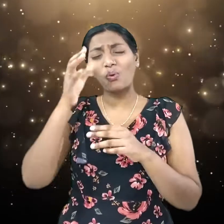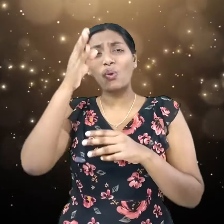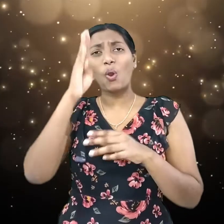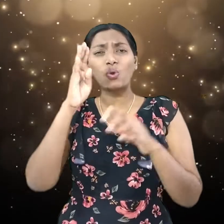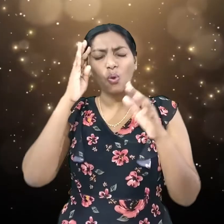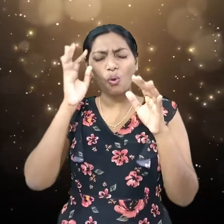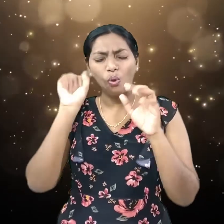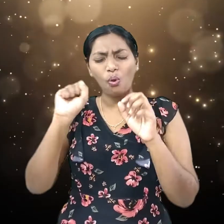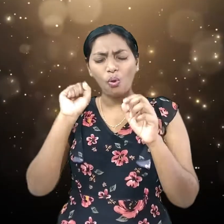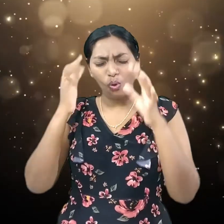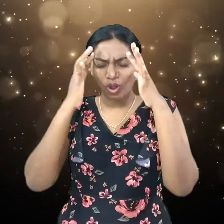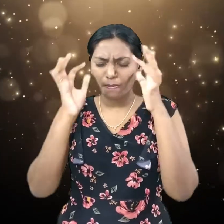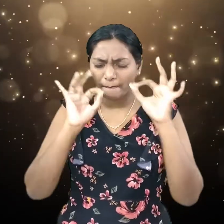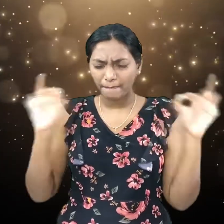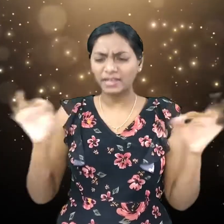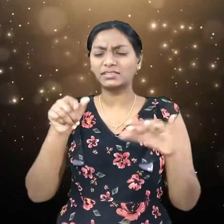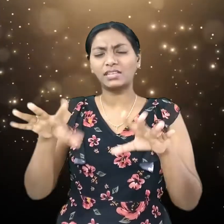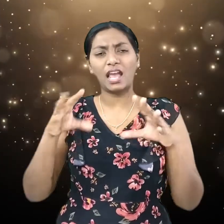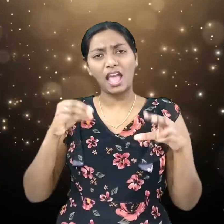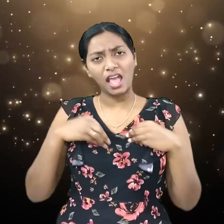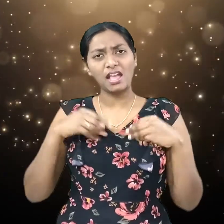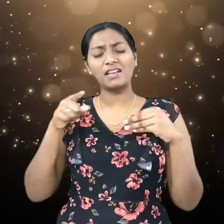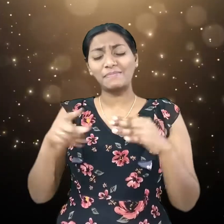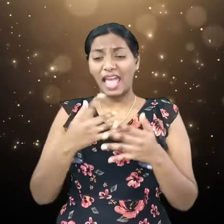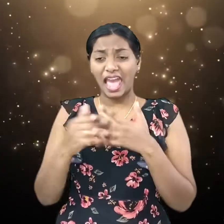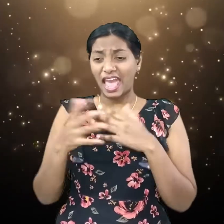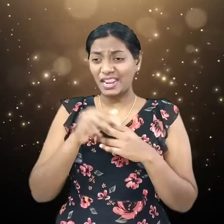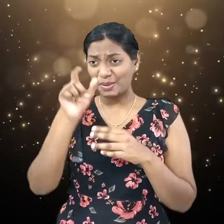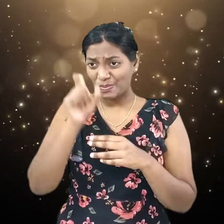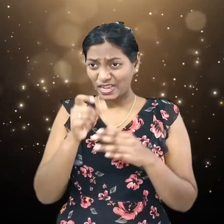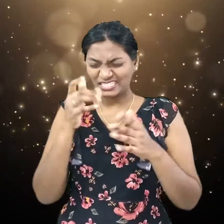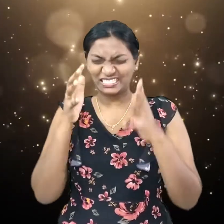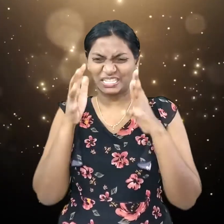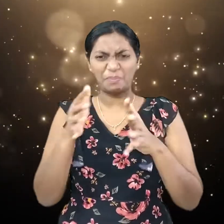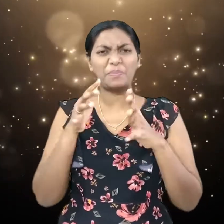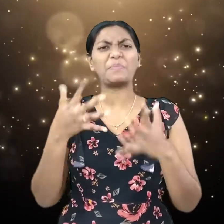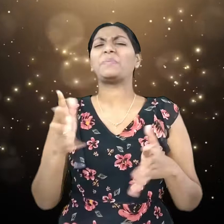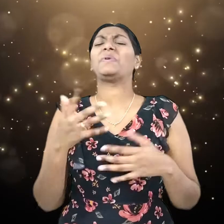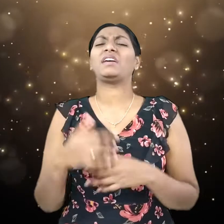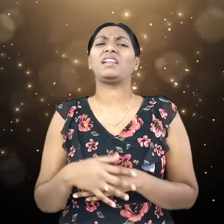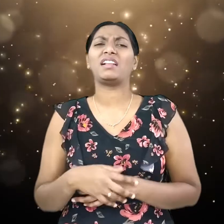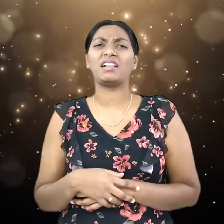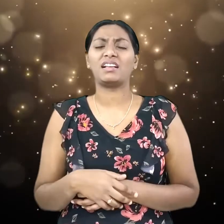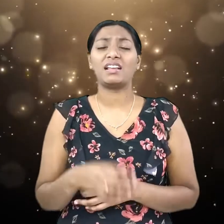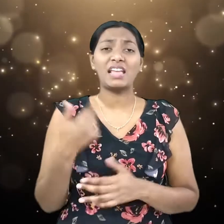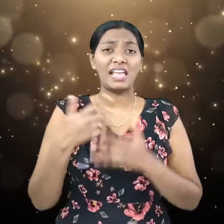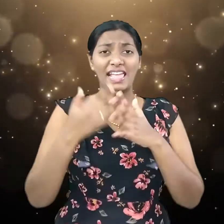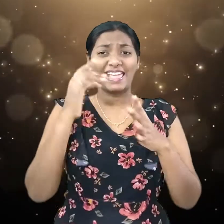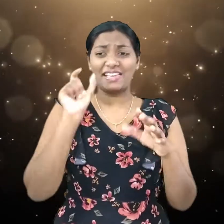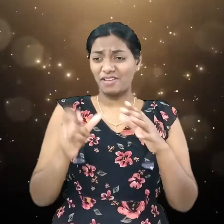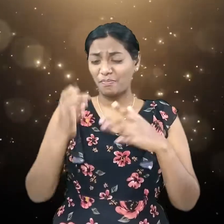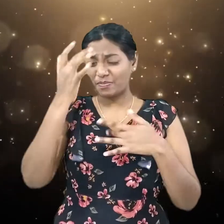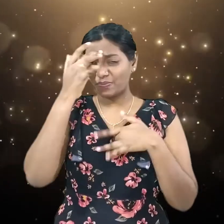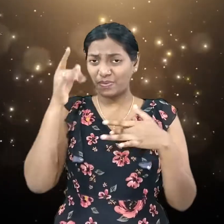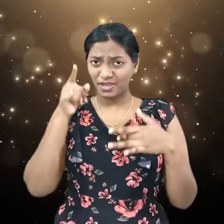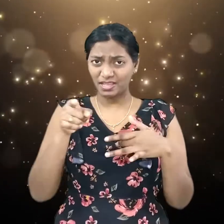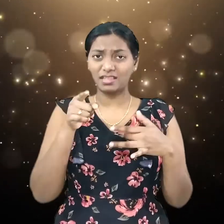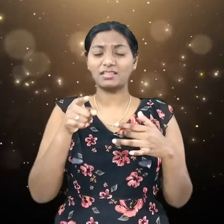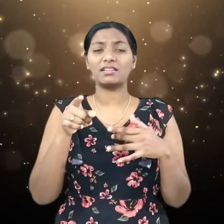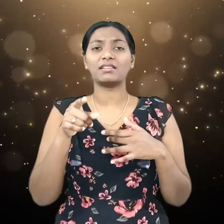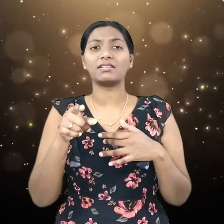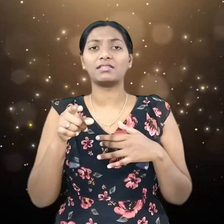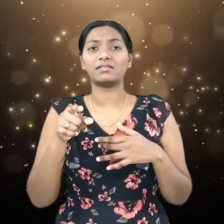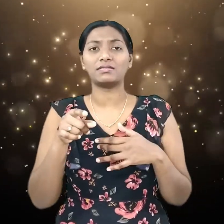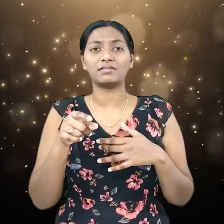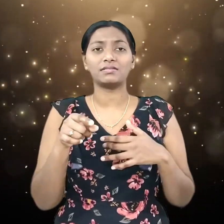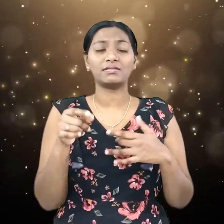की शांति को बोलते यीशु मसीह के नाम में। कोई परेशानी उनको परेशान नहीं कर पाएगी यीशु मसीह के नाम में। अगर कोई बीमार था हविता